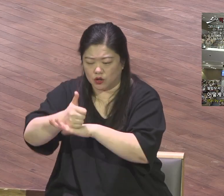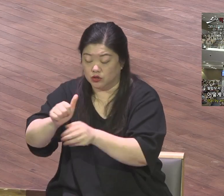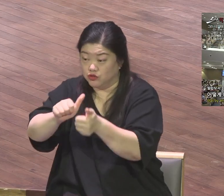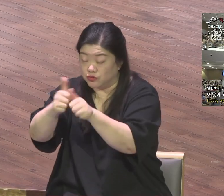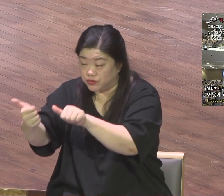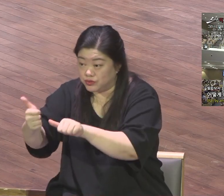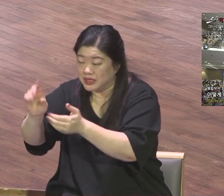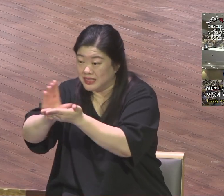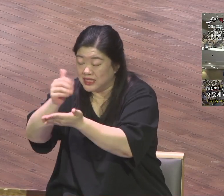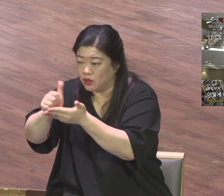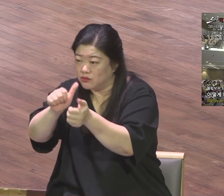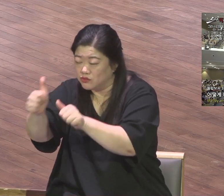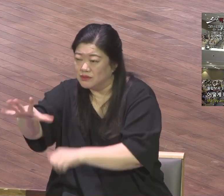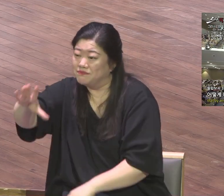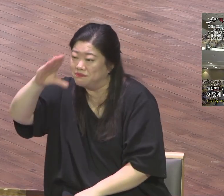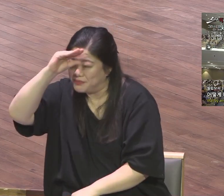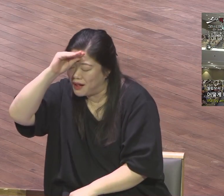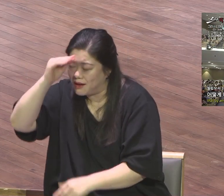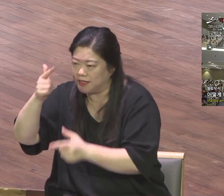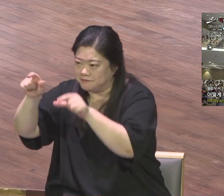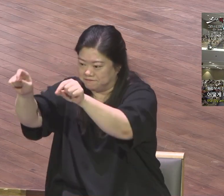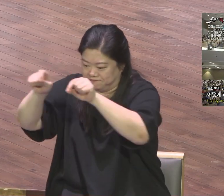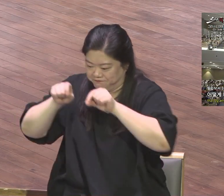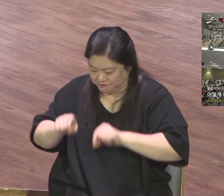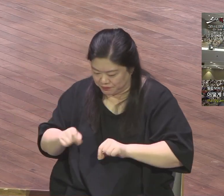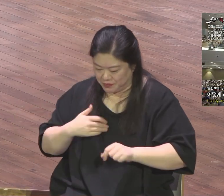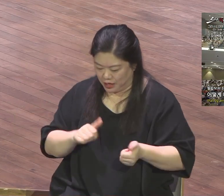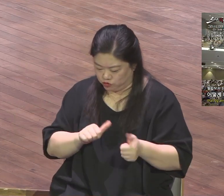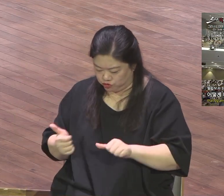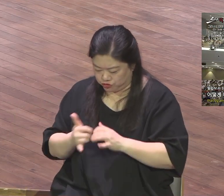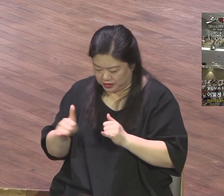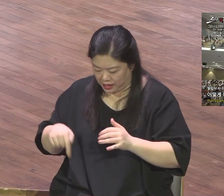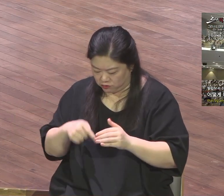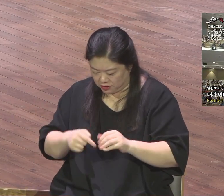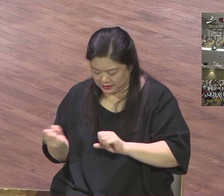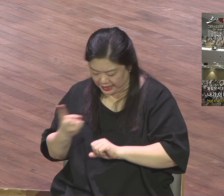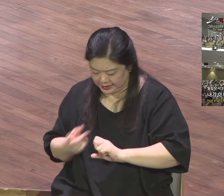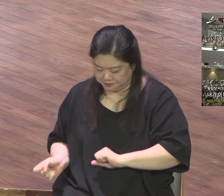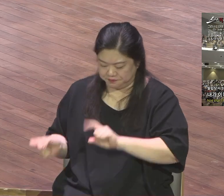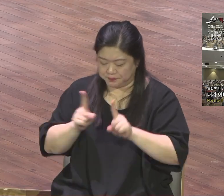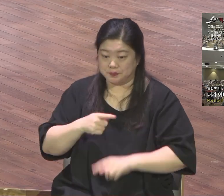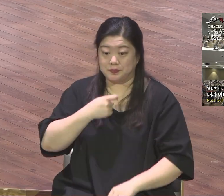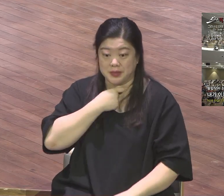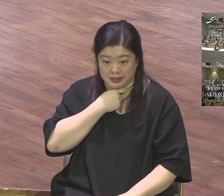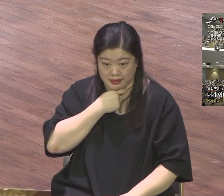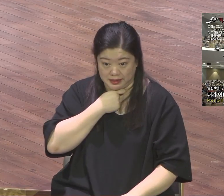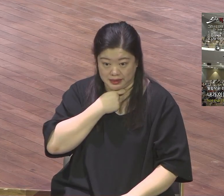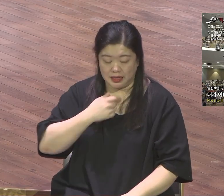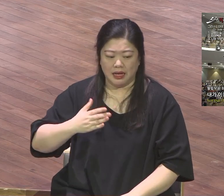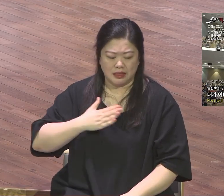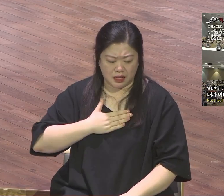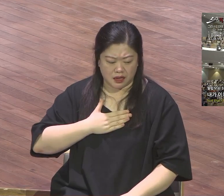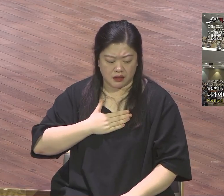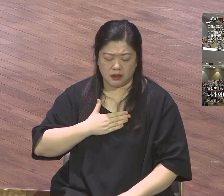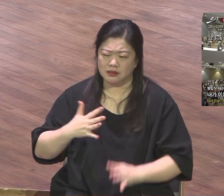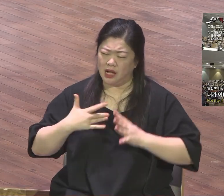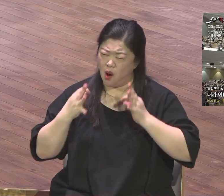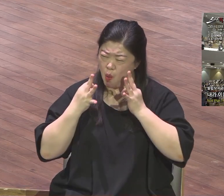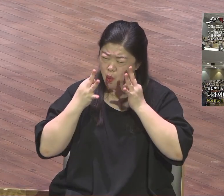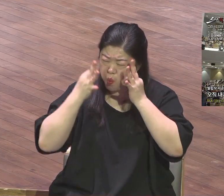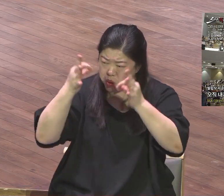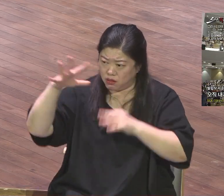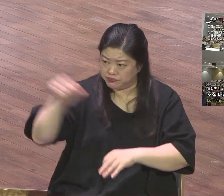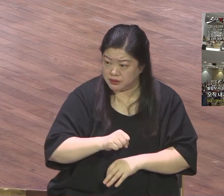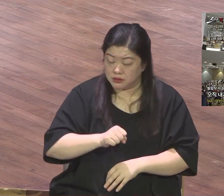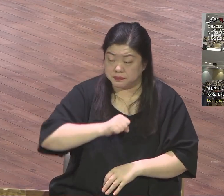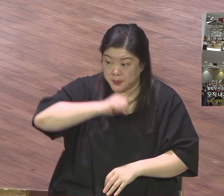본받아 어떻게 해서든지 죽은 자 가운데서 부활에 이르려 하노니, 내가 이미 얻었담도 아니요 온전히 이뤘담도